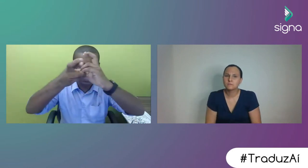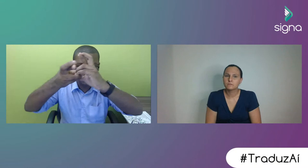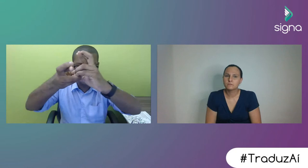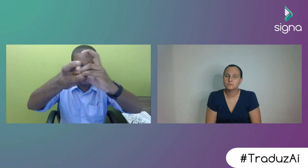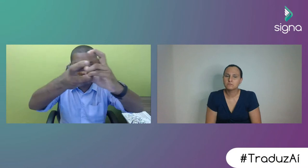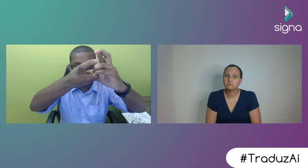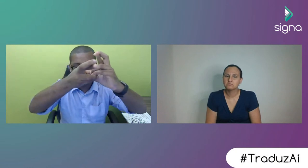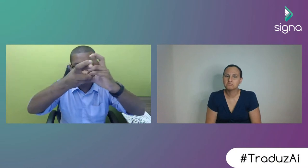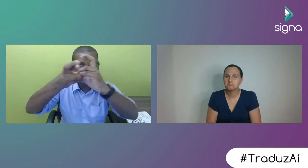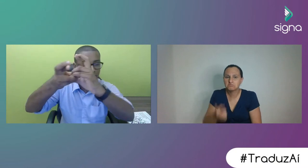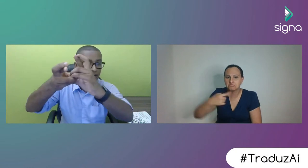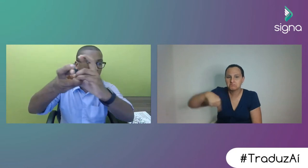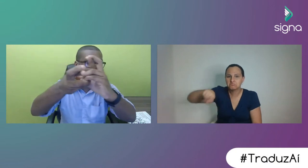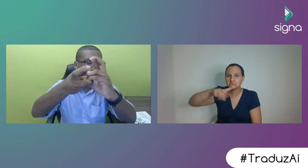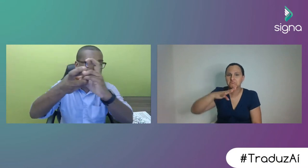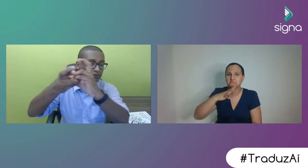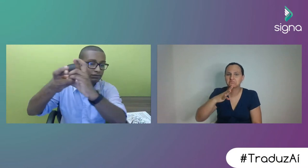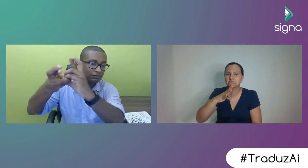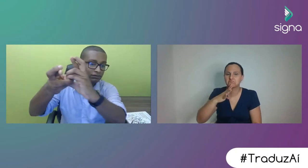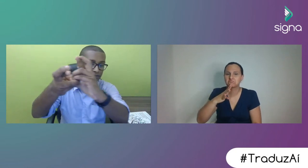Alguém aí conhece esse sinal?